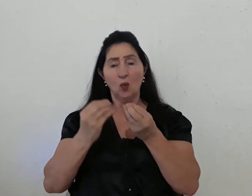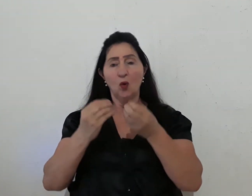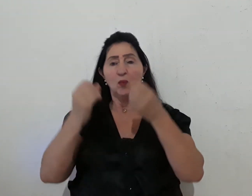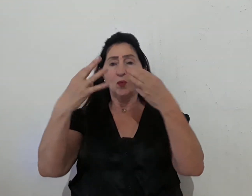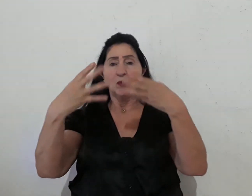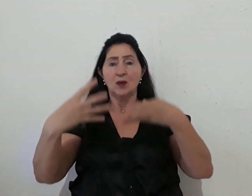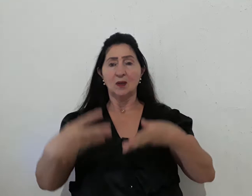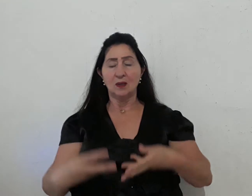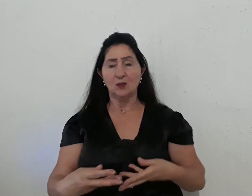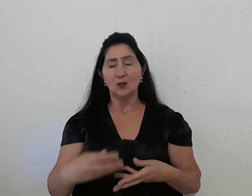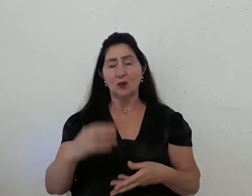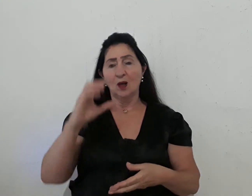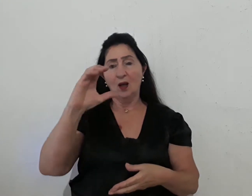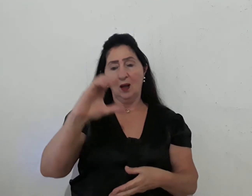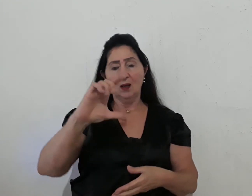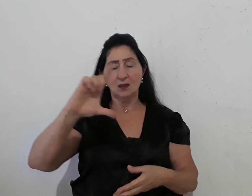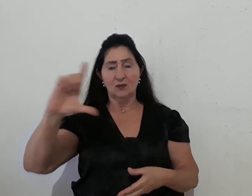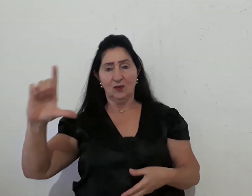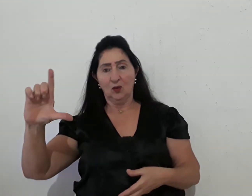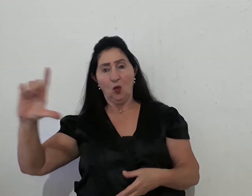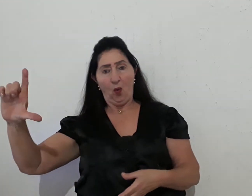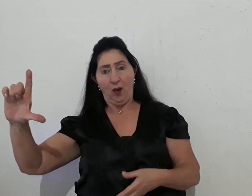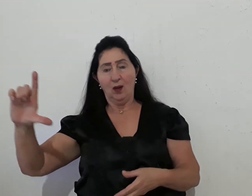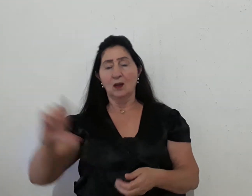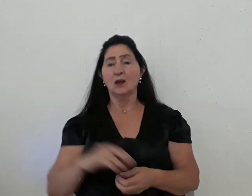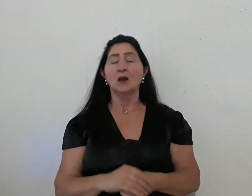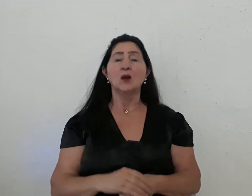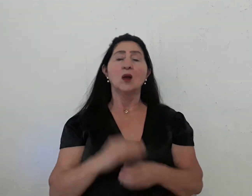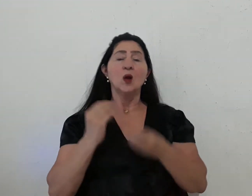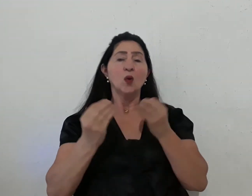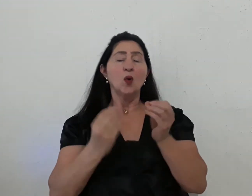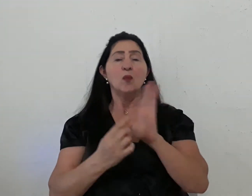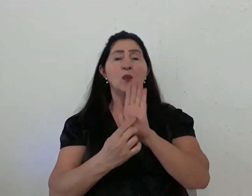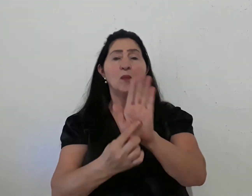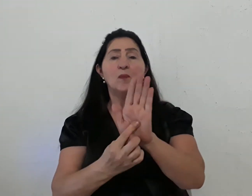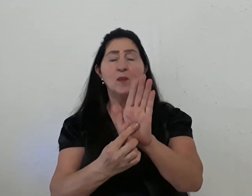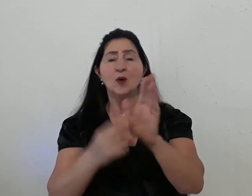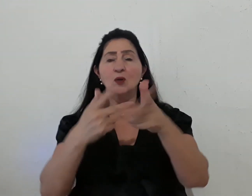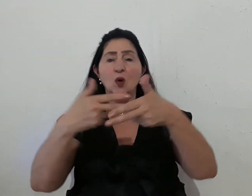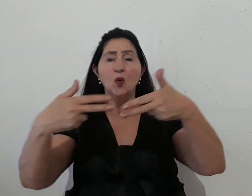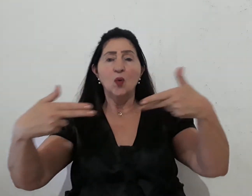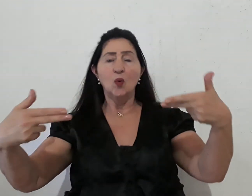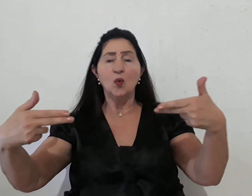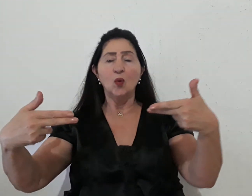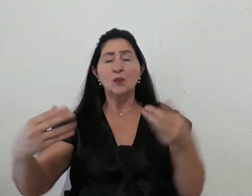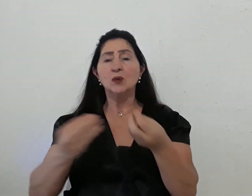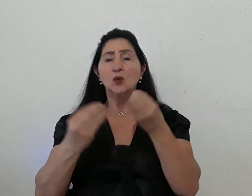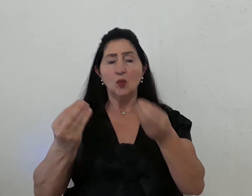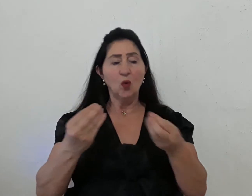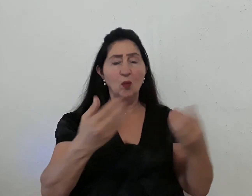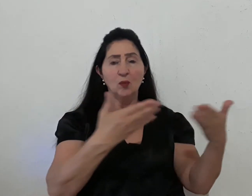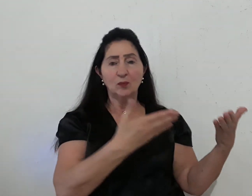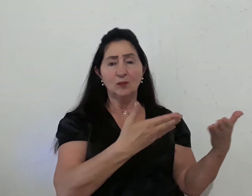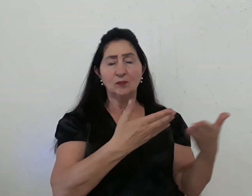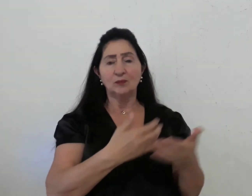ao classificador locativo, por retratar um objeto em relação a um